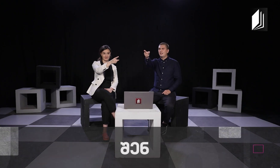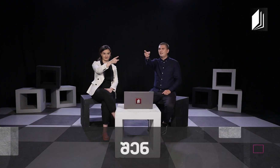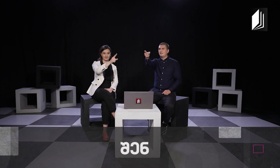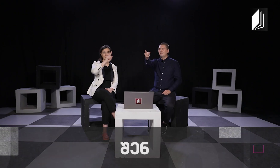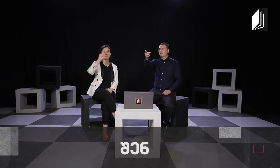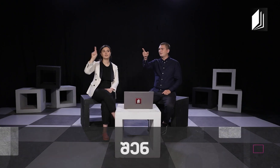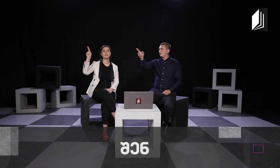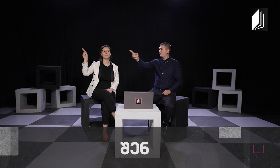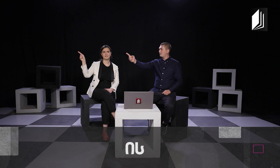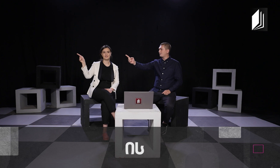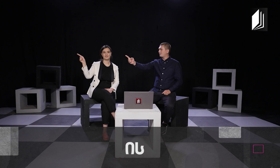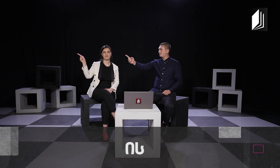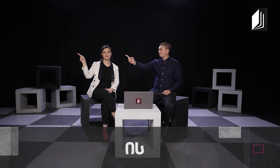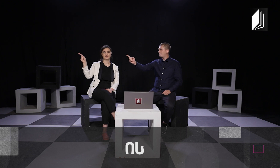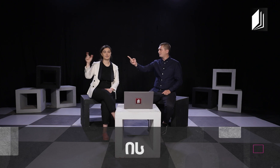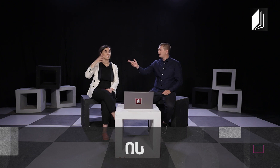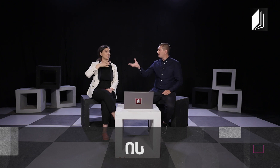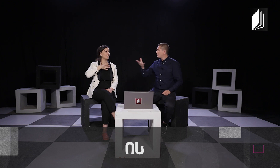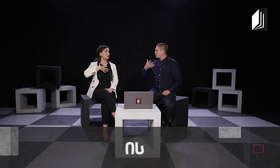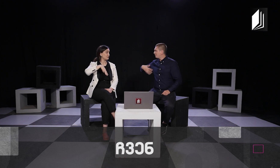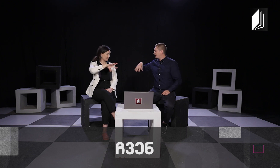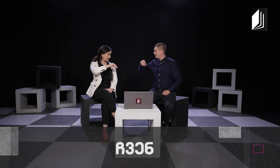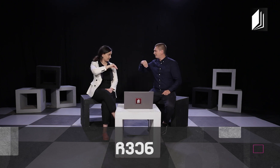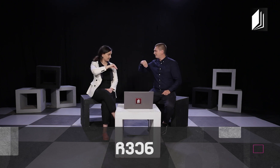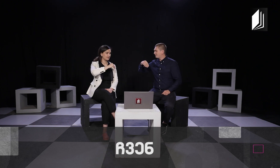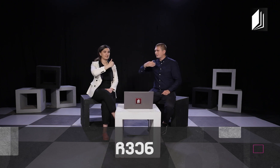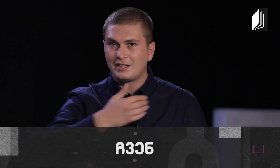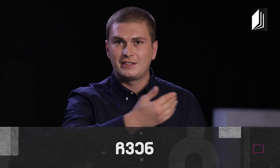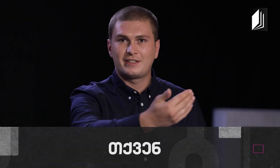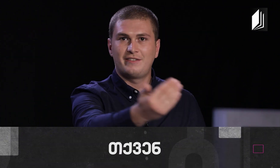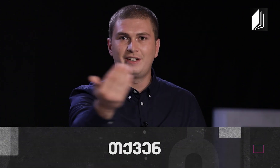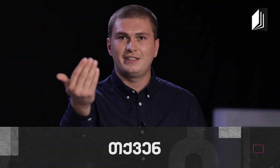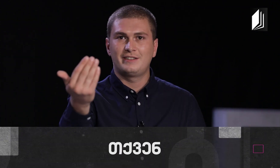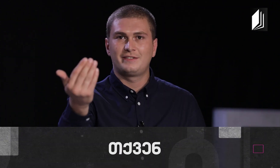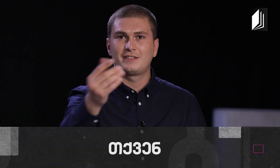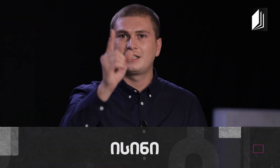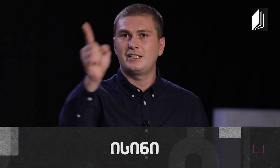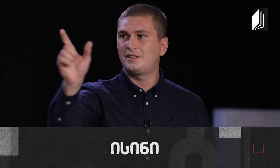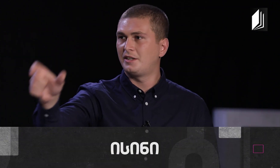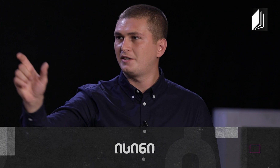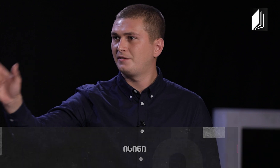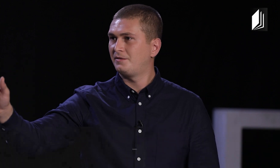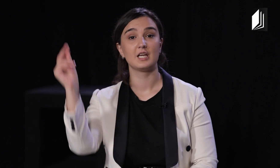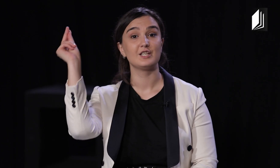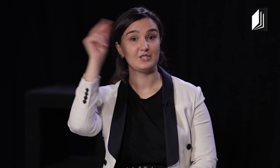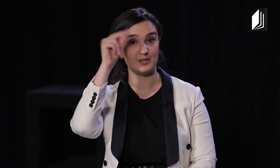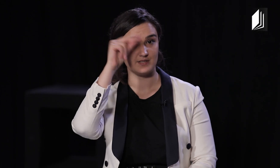შენ. ის. ჩვენ, თქვენ, ისინი.